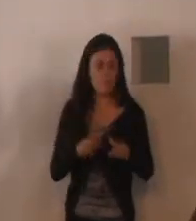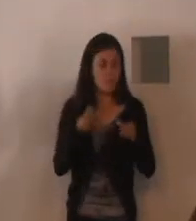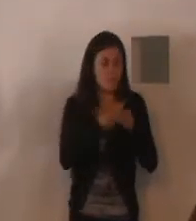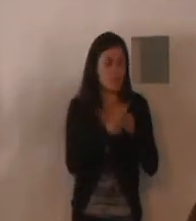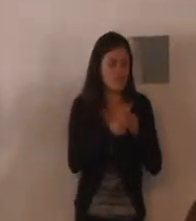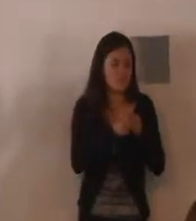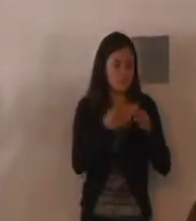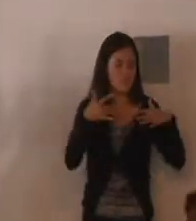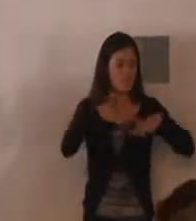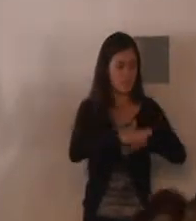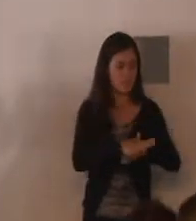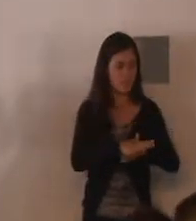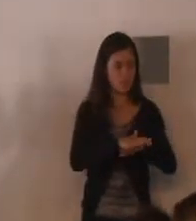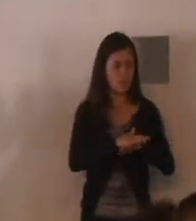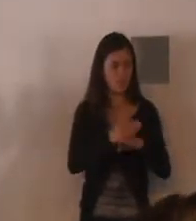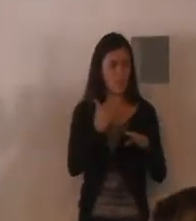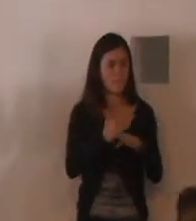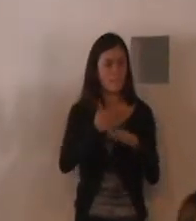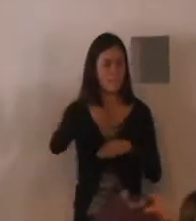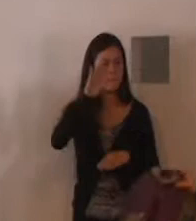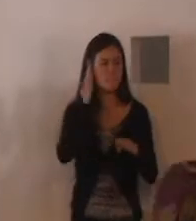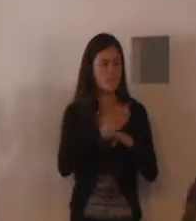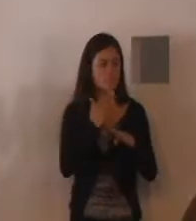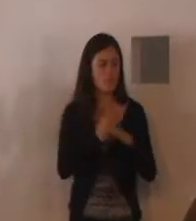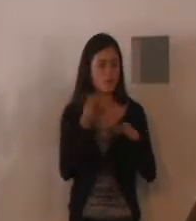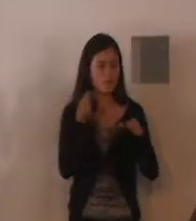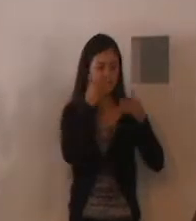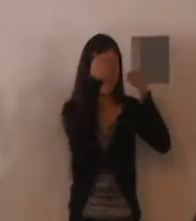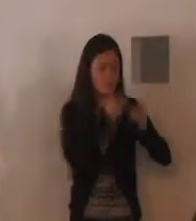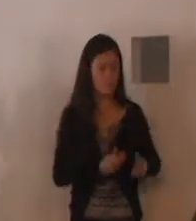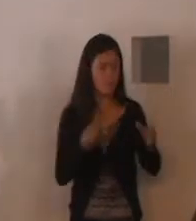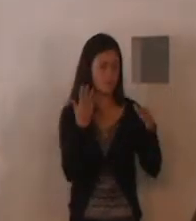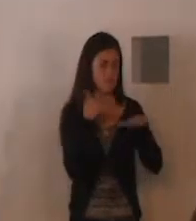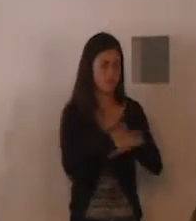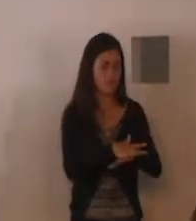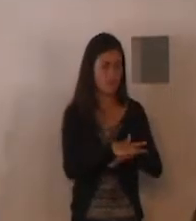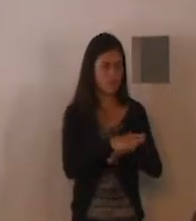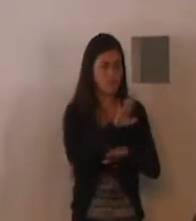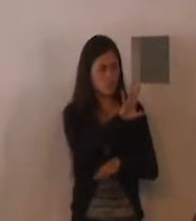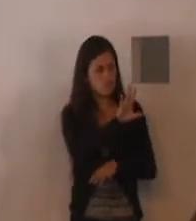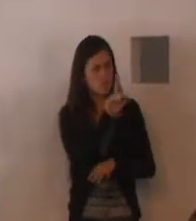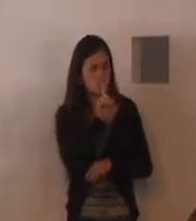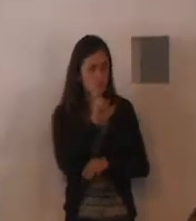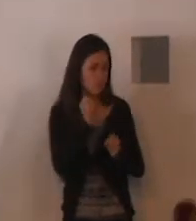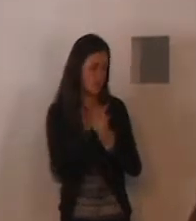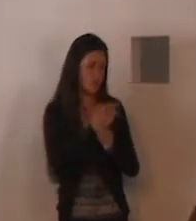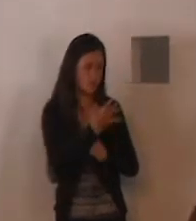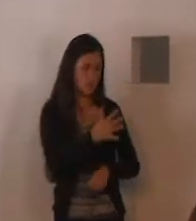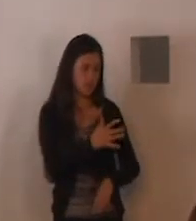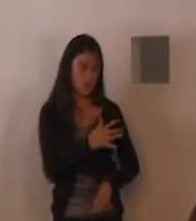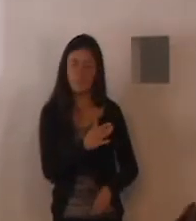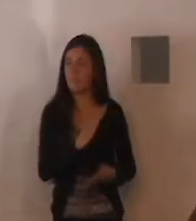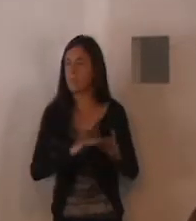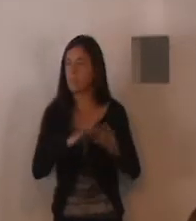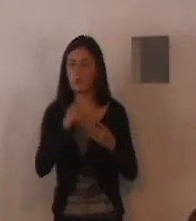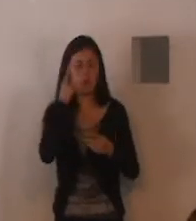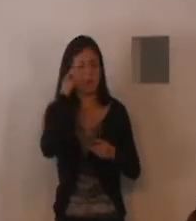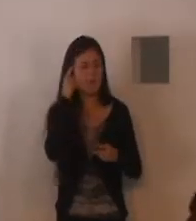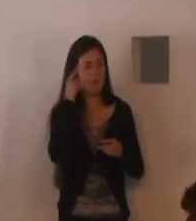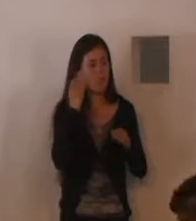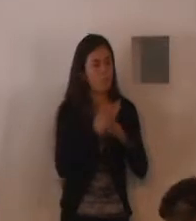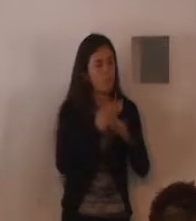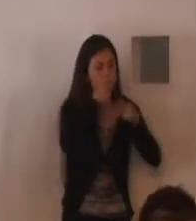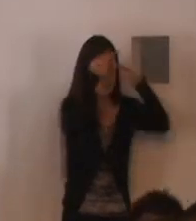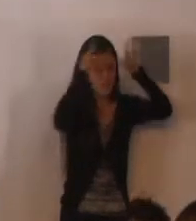discapacidad de integración sería la que más trabajos tiene, de por ahí más o menos 5 trabajos, y las otras, las de trastornos